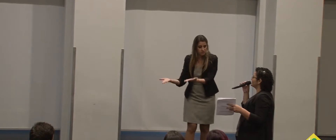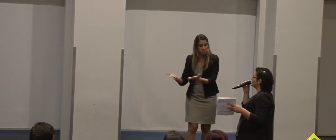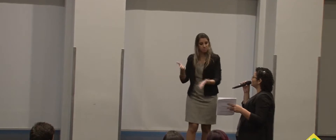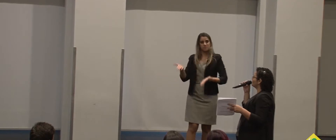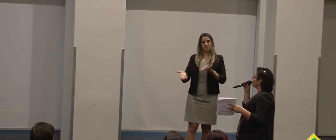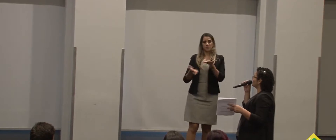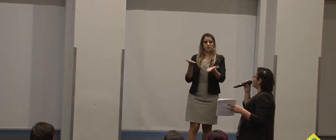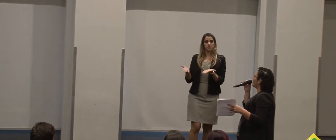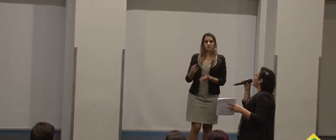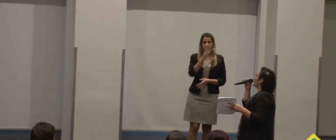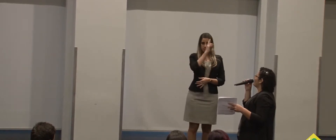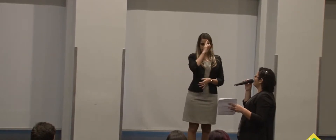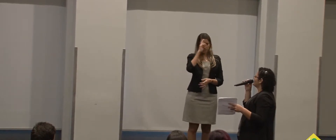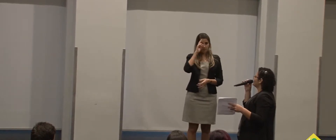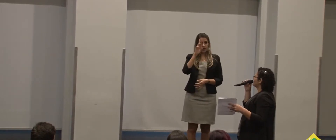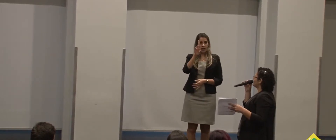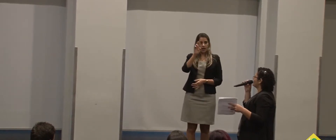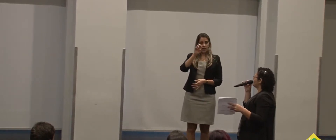sinais. Gostaria de convidar